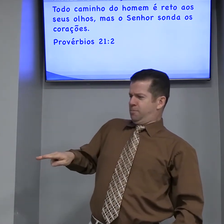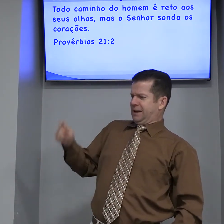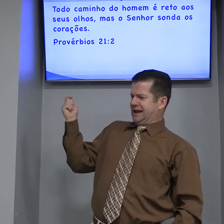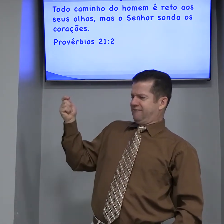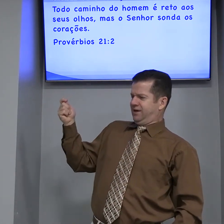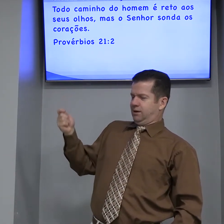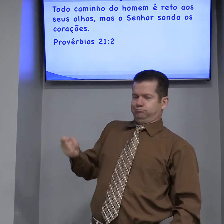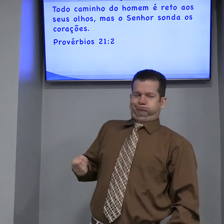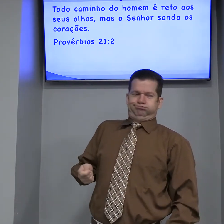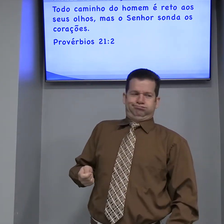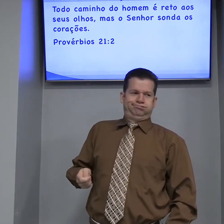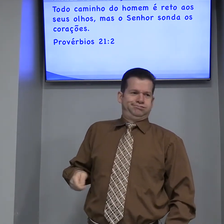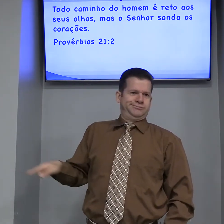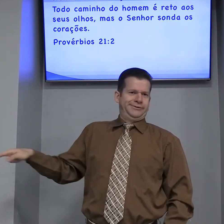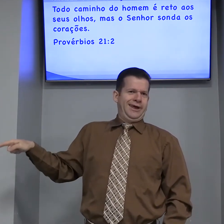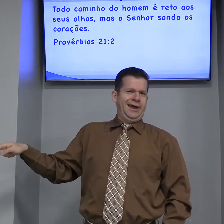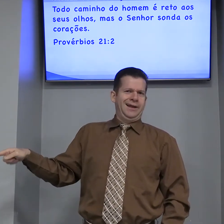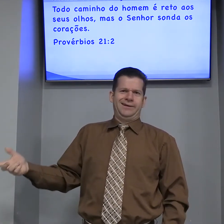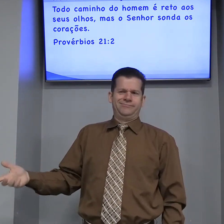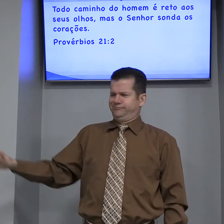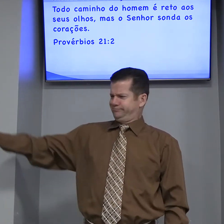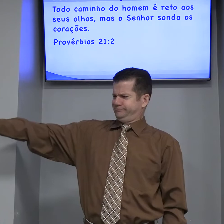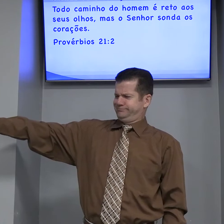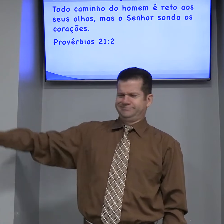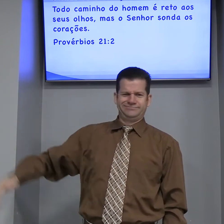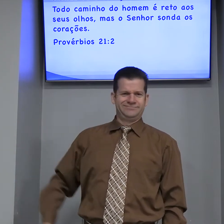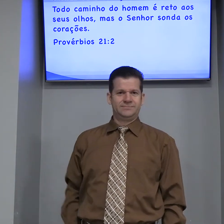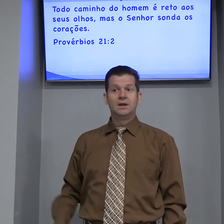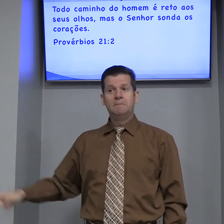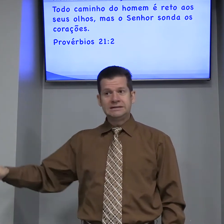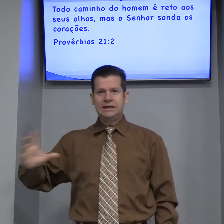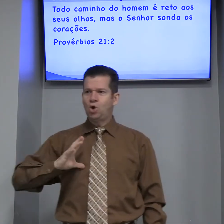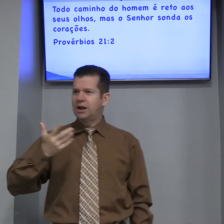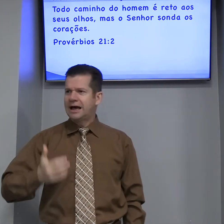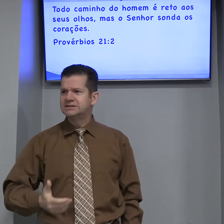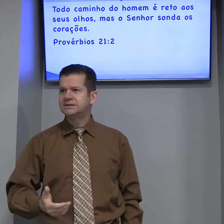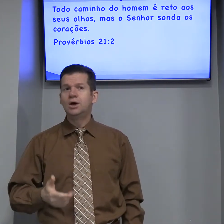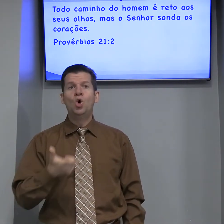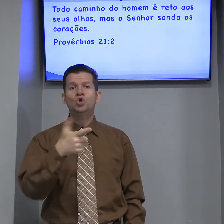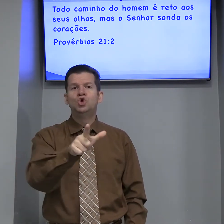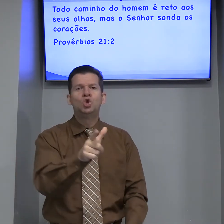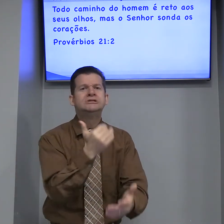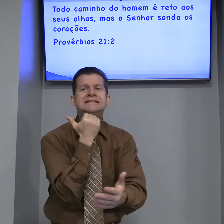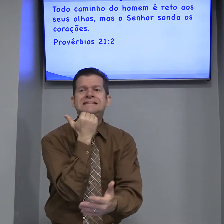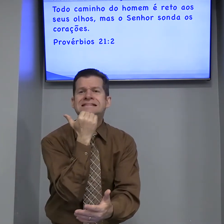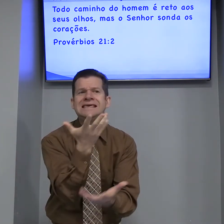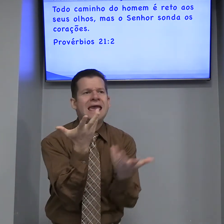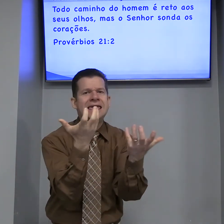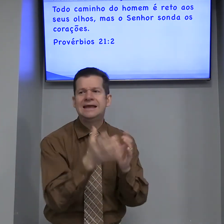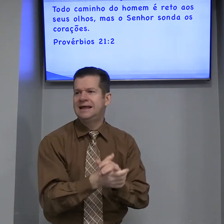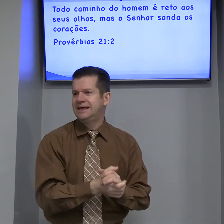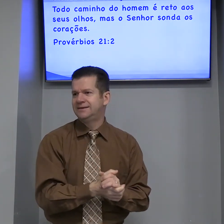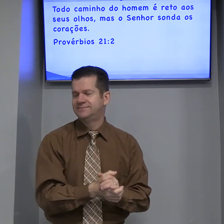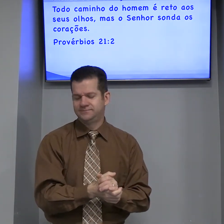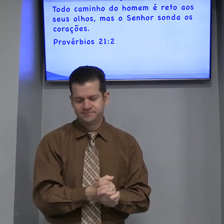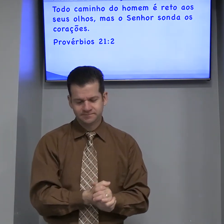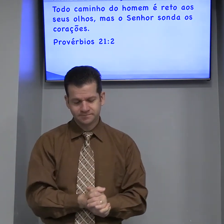para Davi. Ele, mas ele coragem. Os outros, ninguém queria ele.